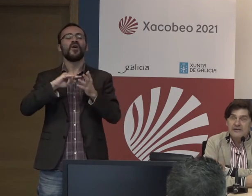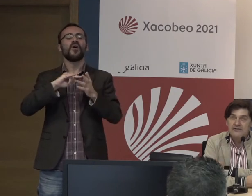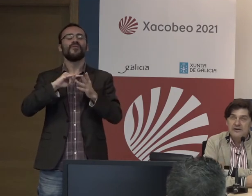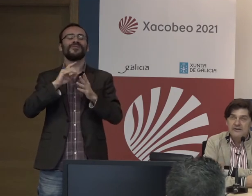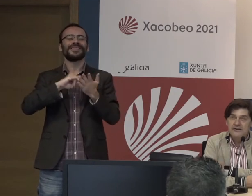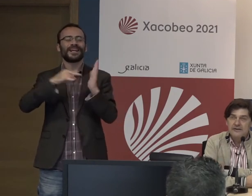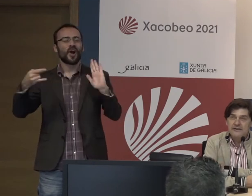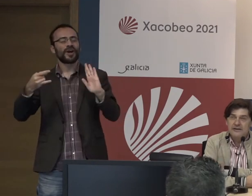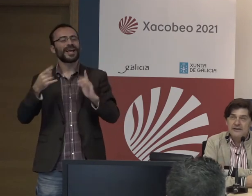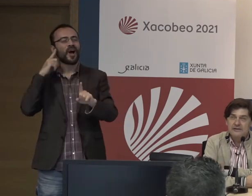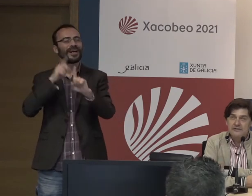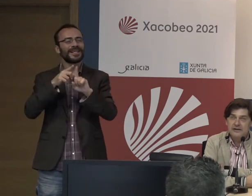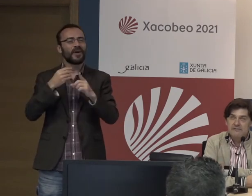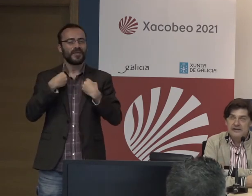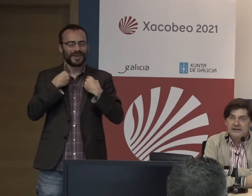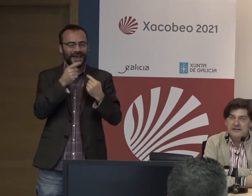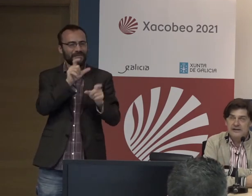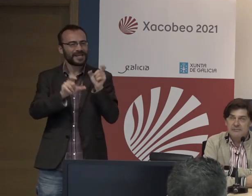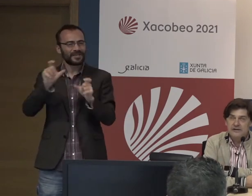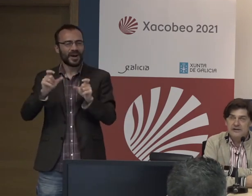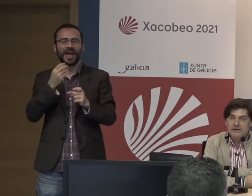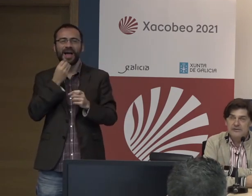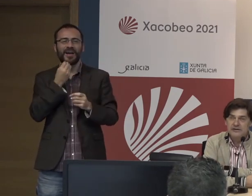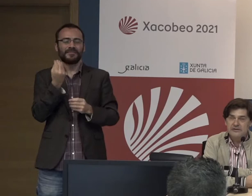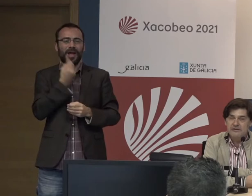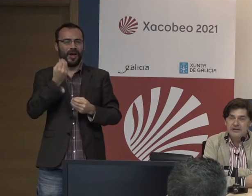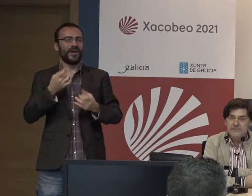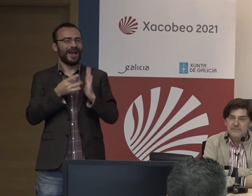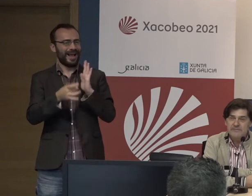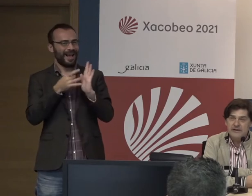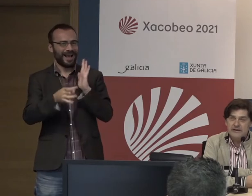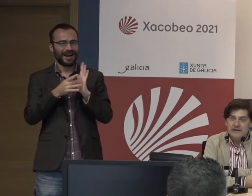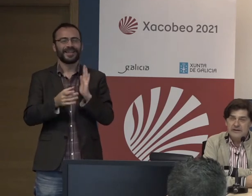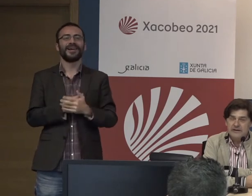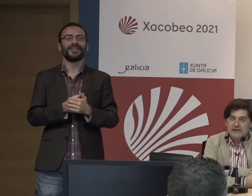vida. Es decir, hacer que la tecnología facilite realmente a las personas la vida.